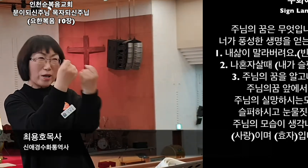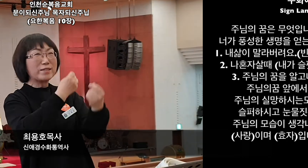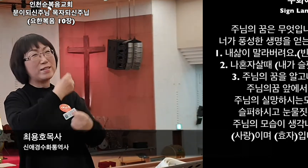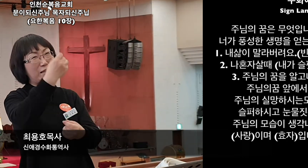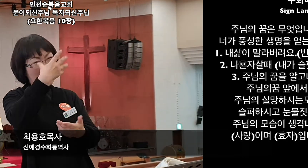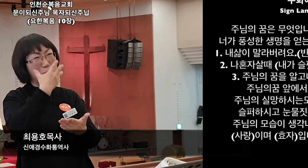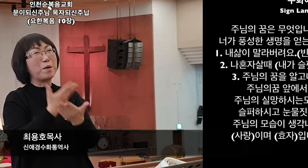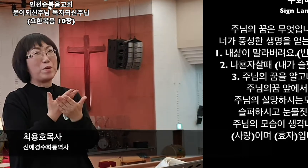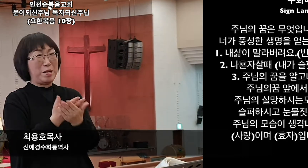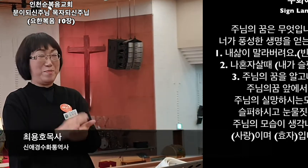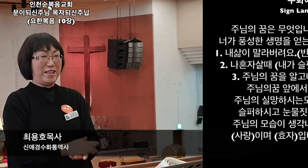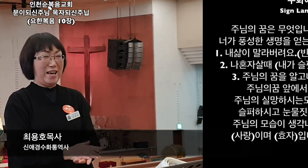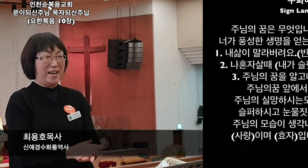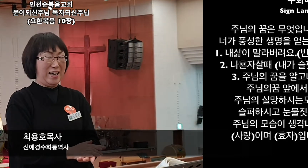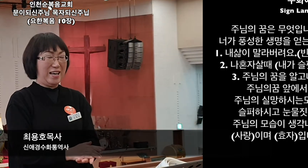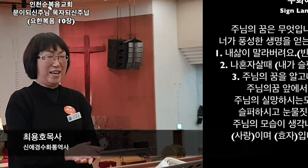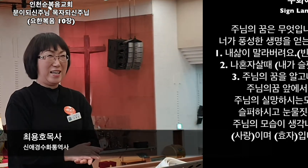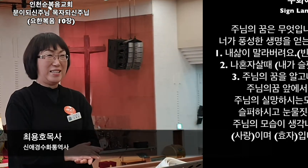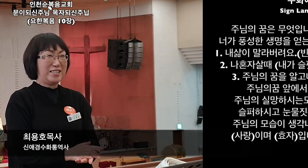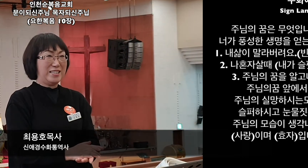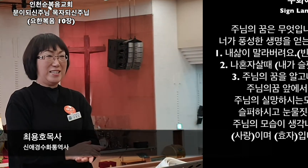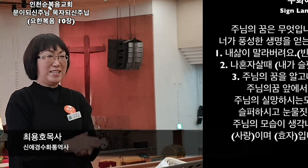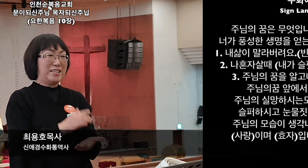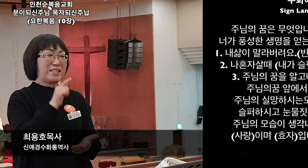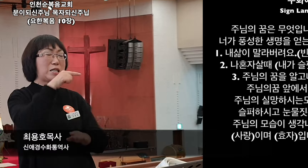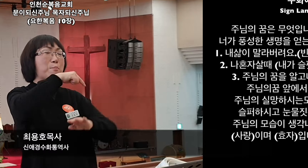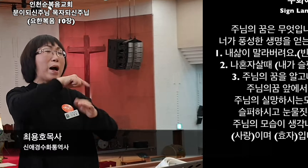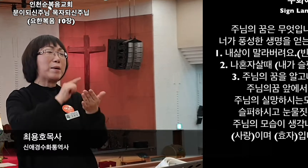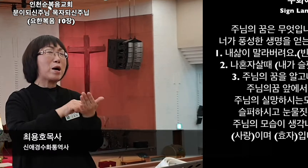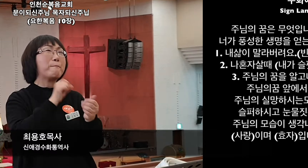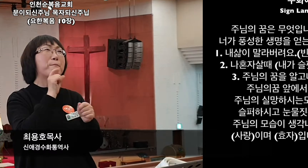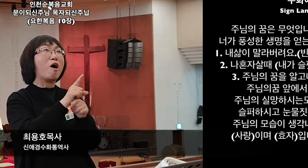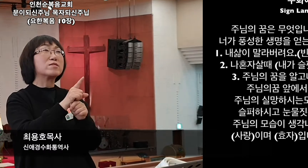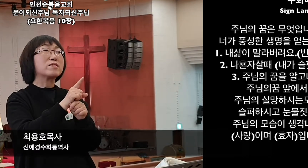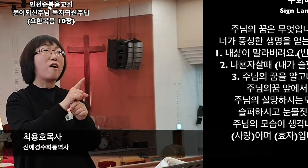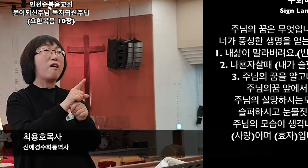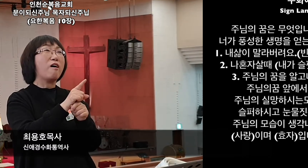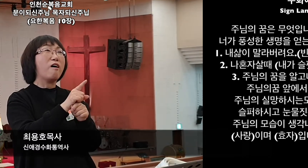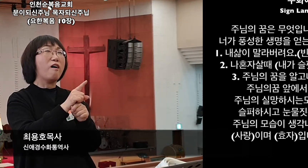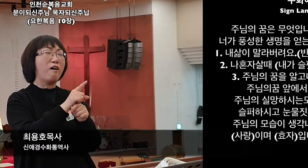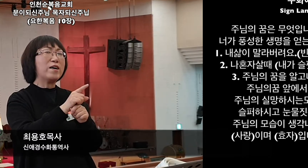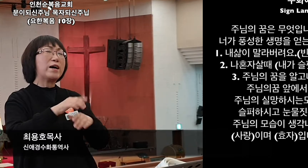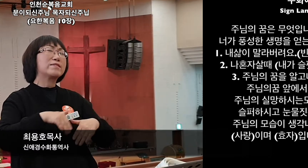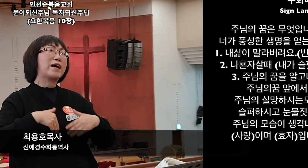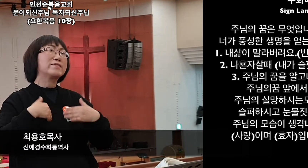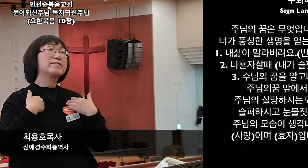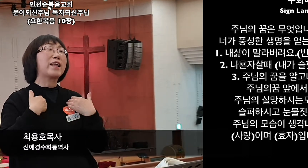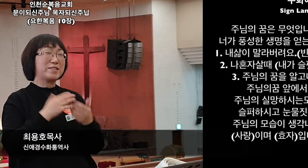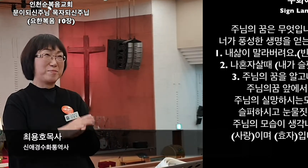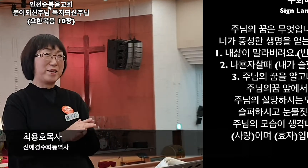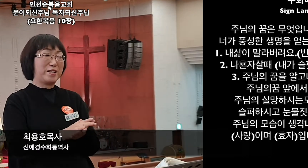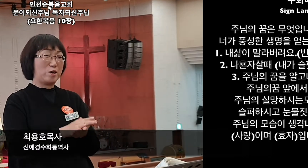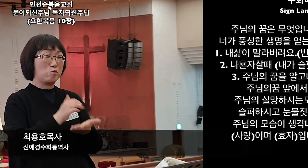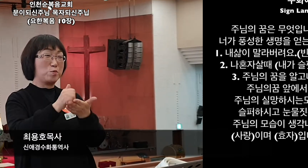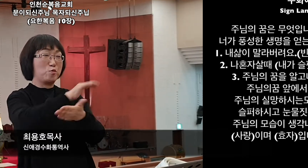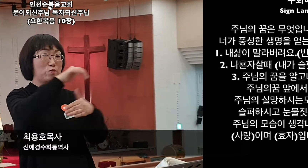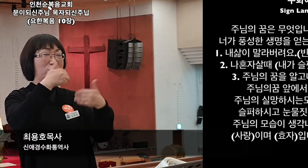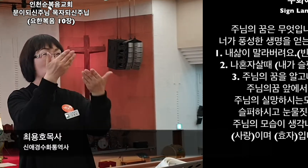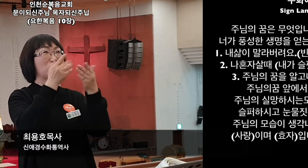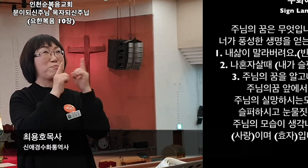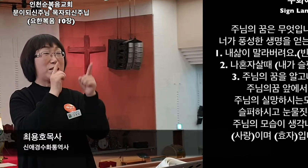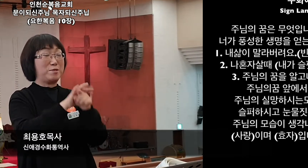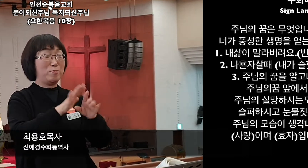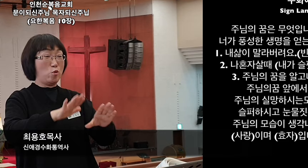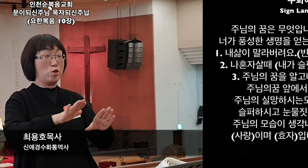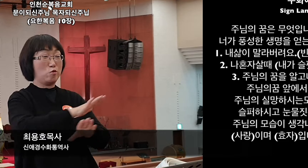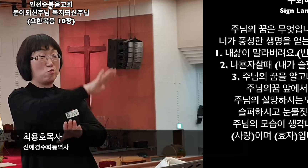몰라요. 에게게 그겁니까? 라고 얘기하지만 그 마음은 벌써 따뜻해지는 거예요. 오늘 주님이 우리에게 주시는 말씀입니다.